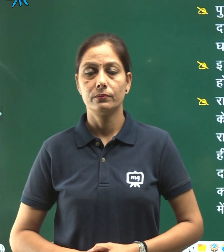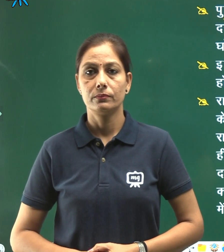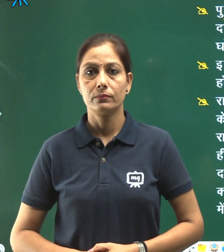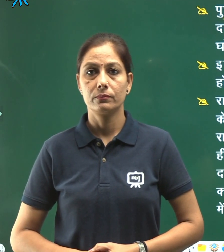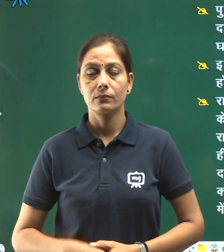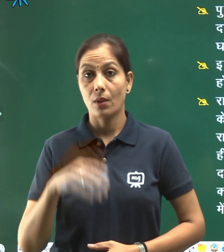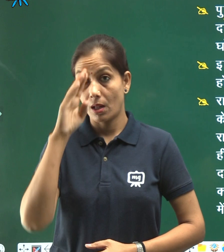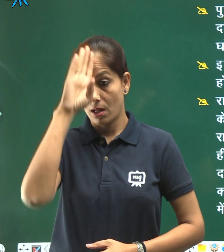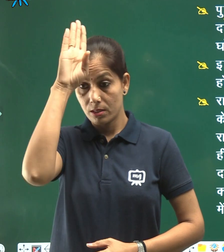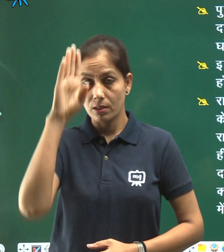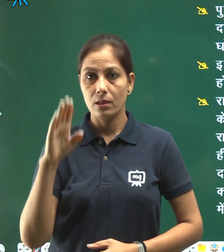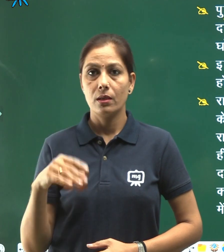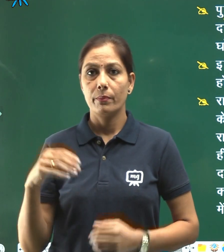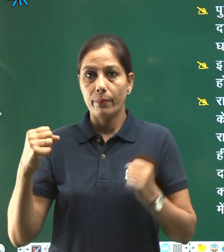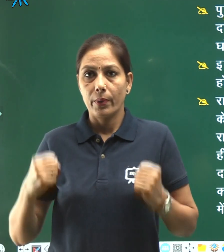दरबार के